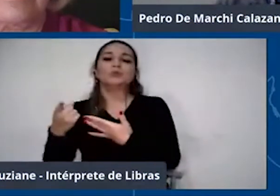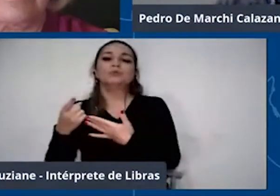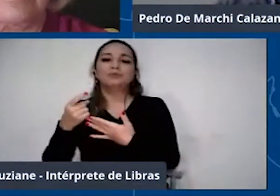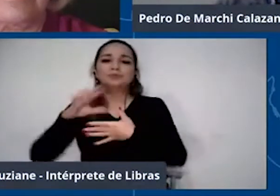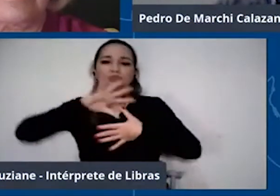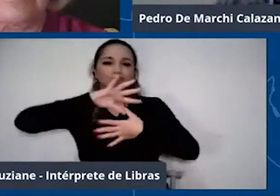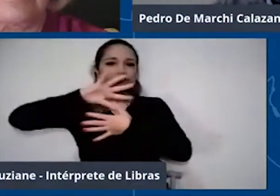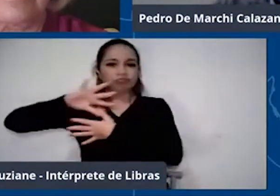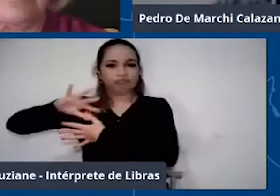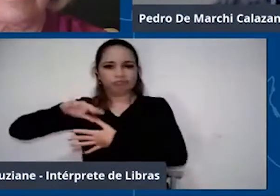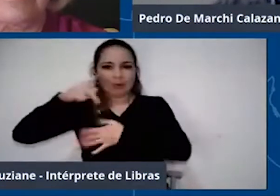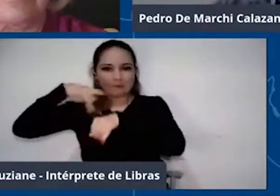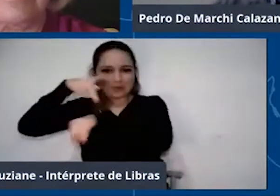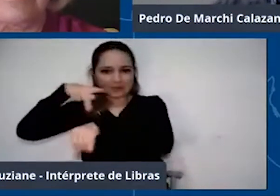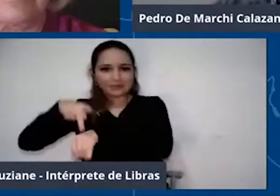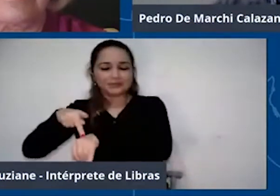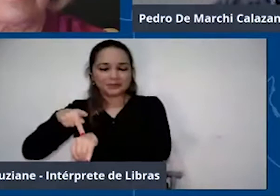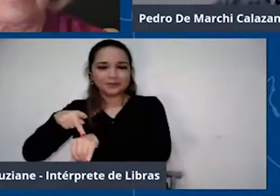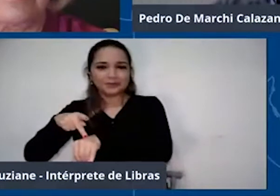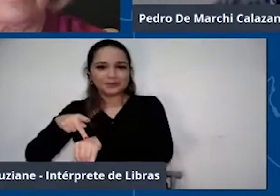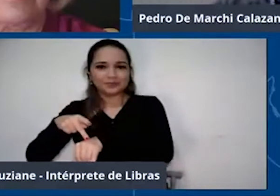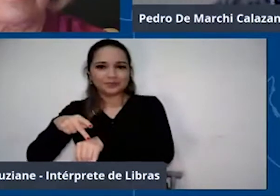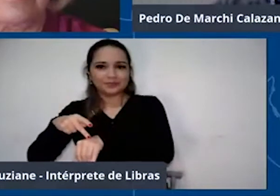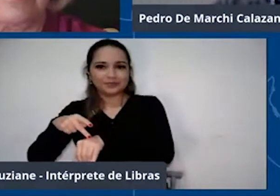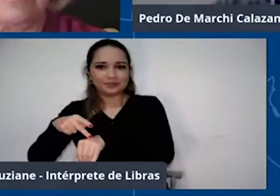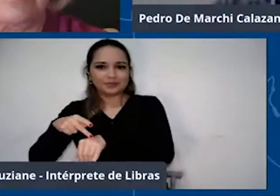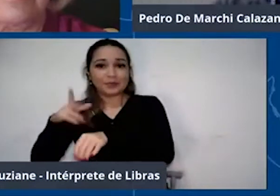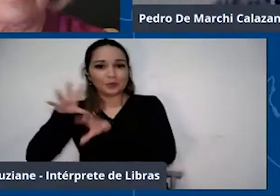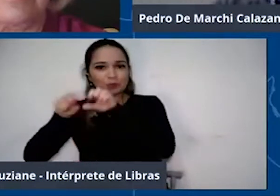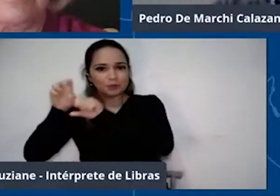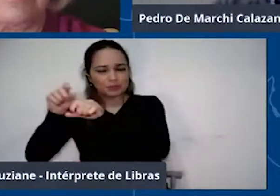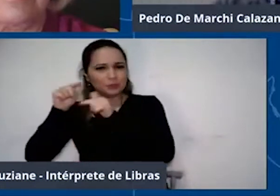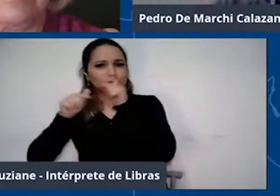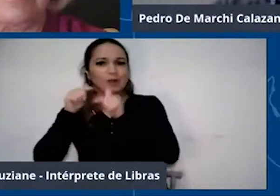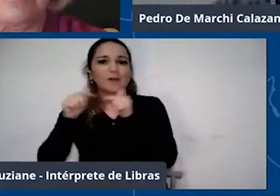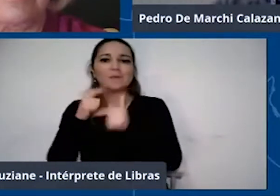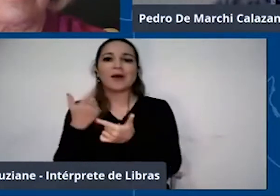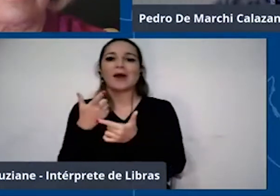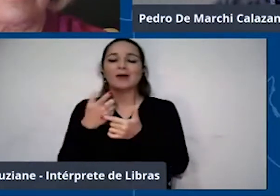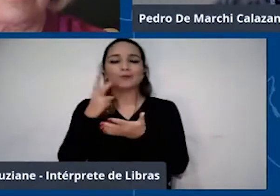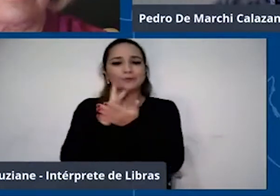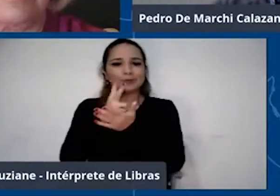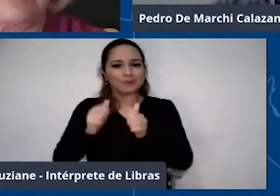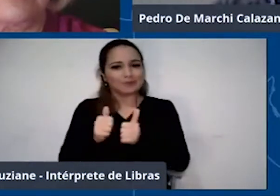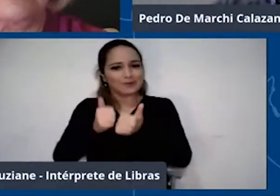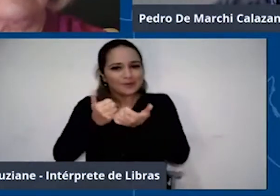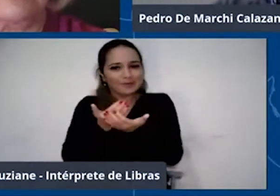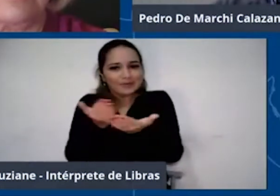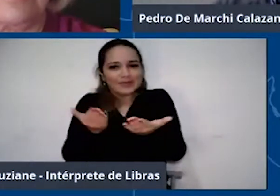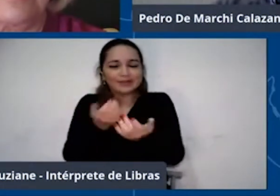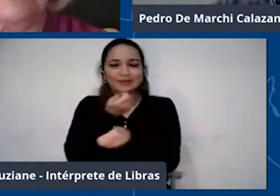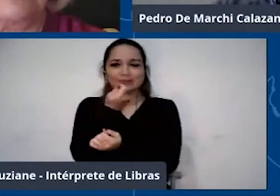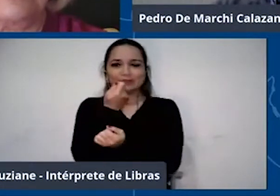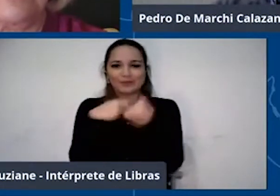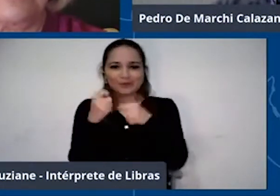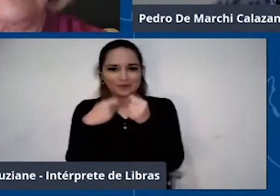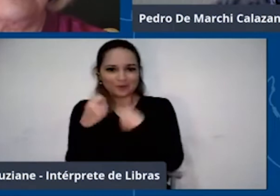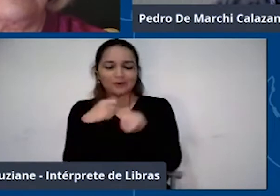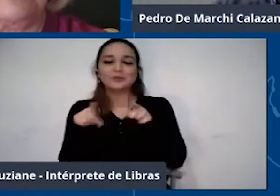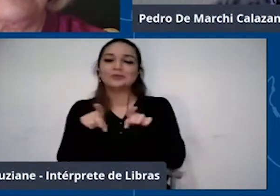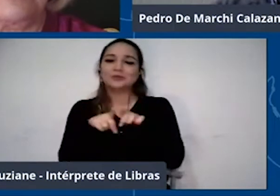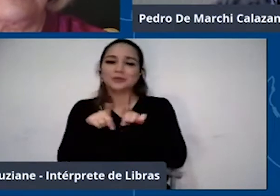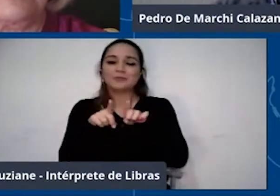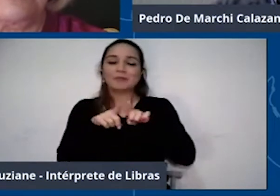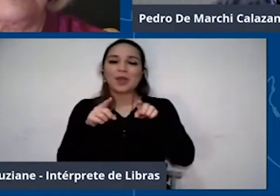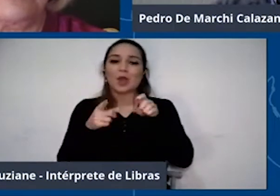né, buscando ter, né, um trabalho no sentido de melhoria do ambiente de negócios e da evolução do comércio